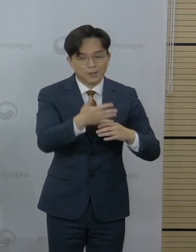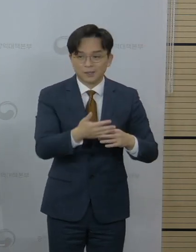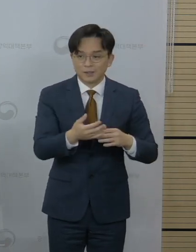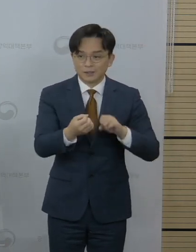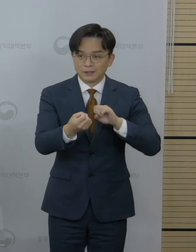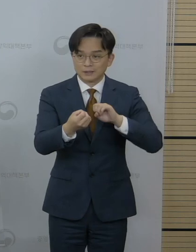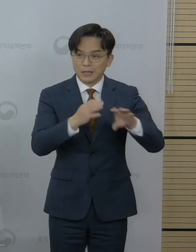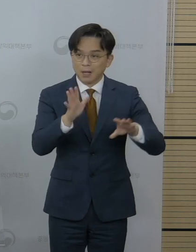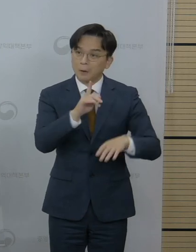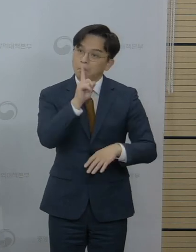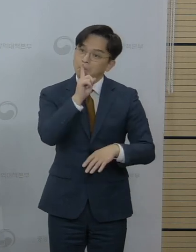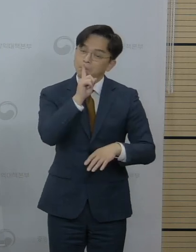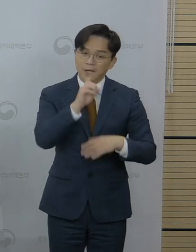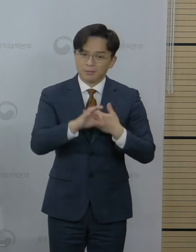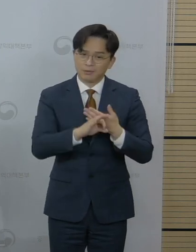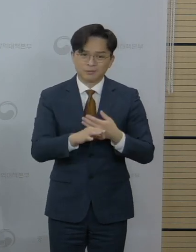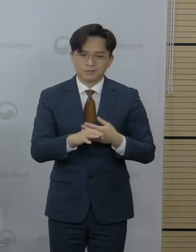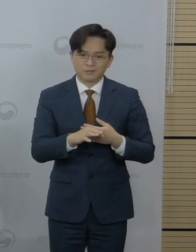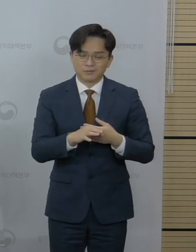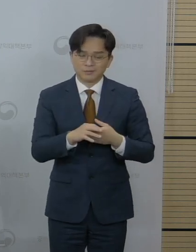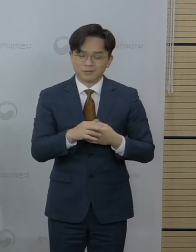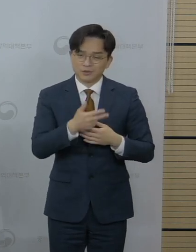합니다.